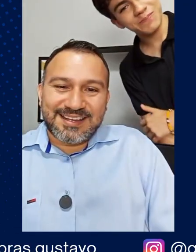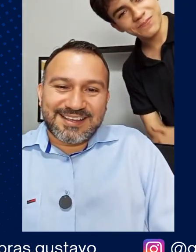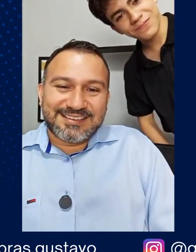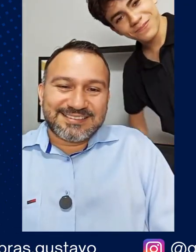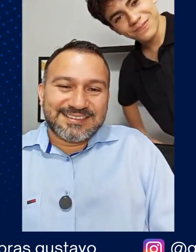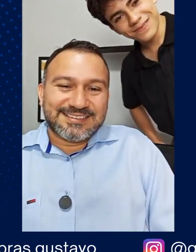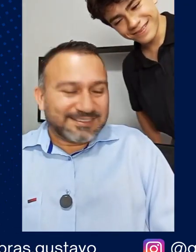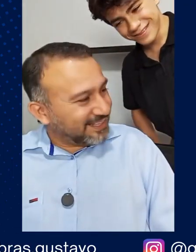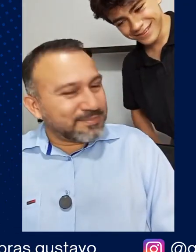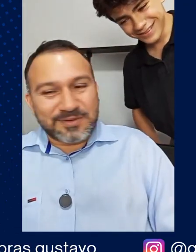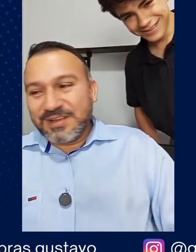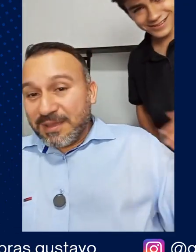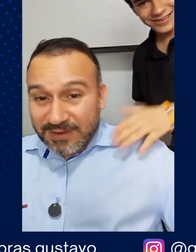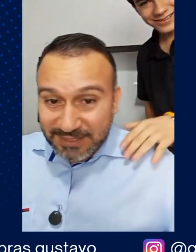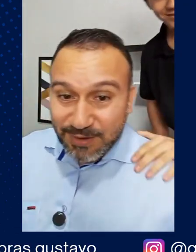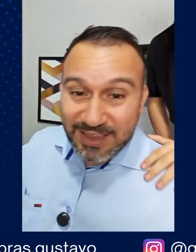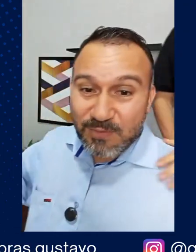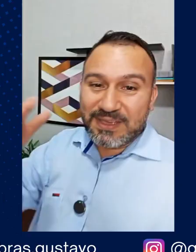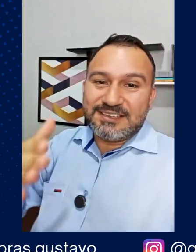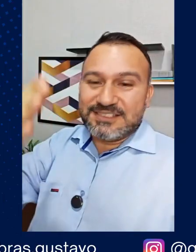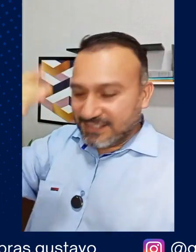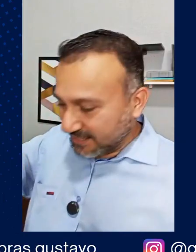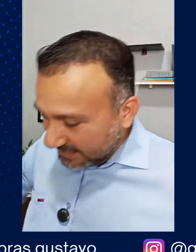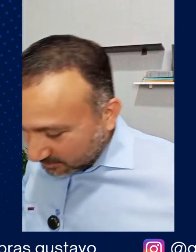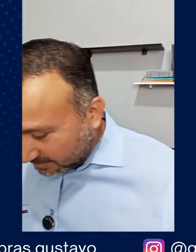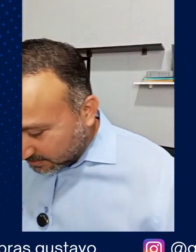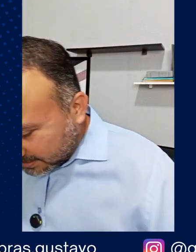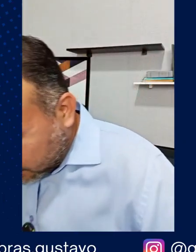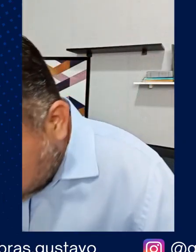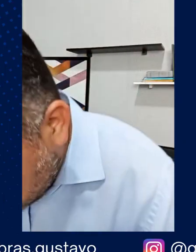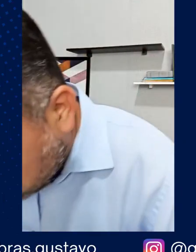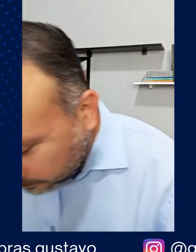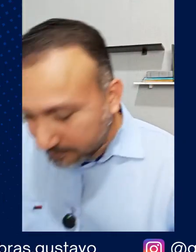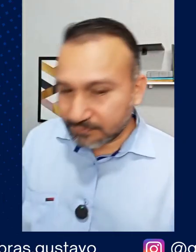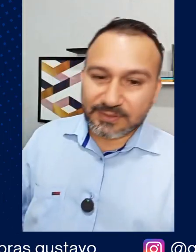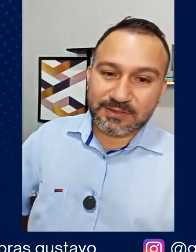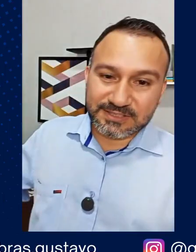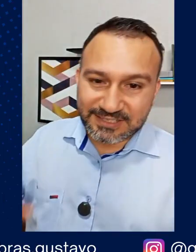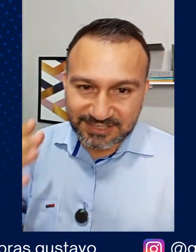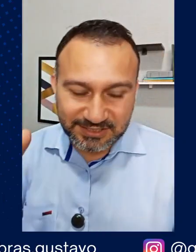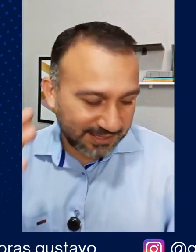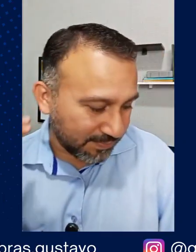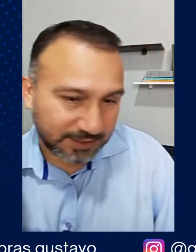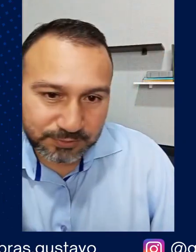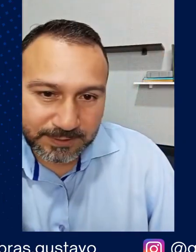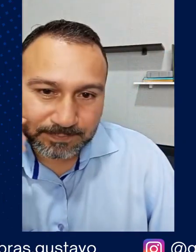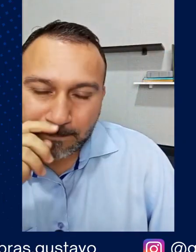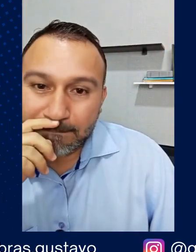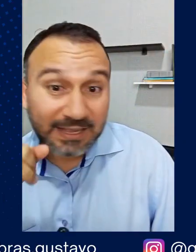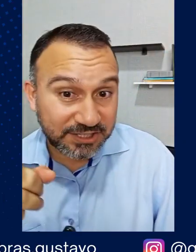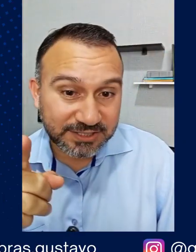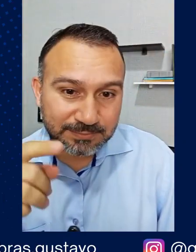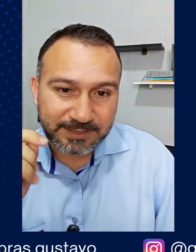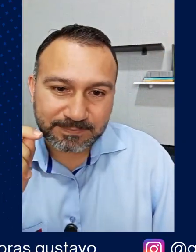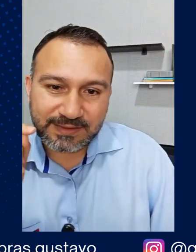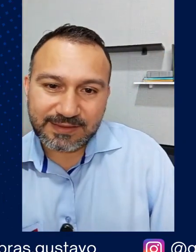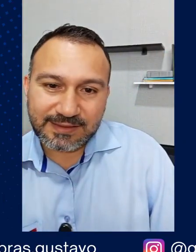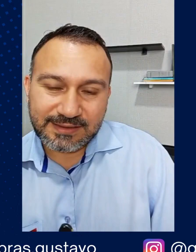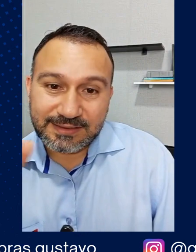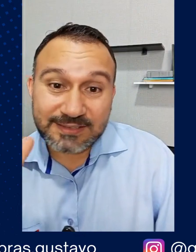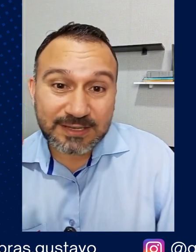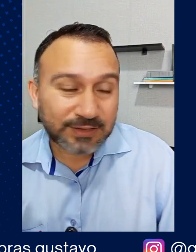elegante. Rapaz. Então tá bom. Então, realmente, Edilane, é isso que você falou. Gente, a Edilane é minha aluna, a Lídia